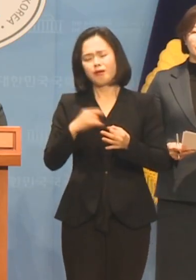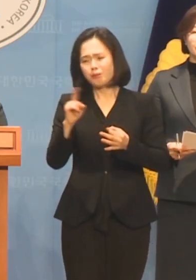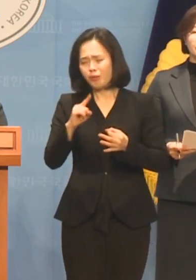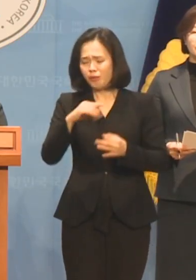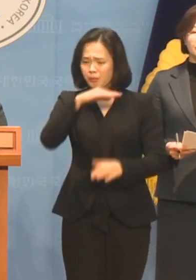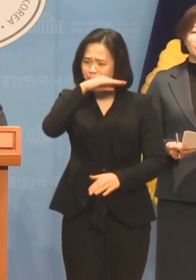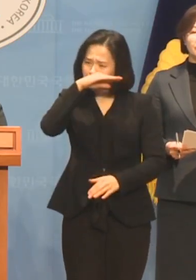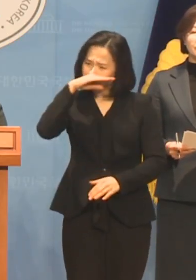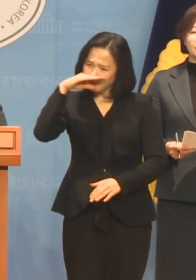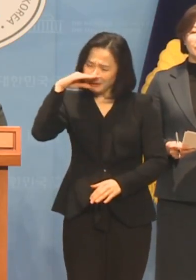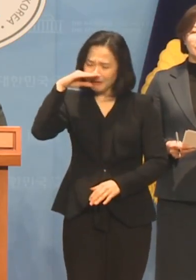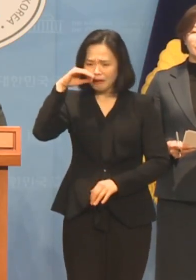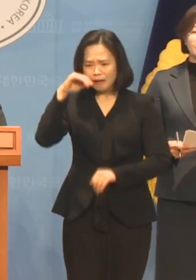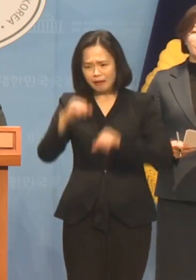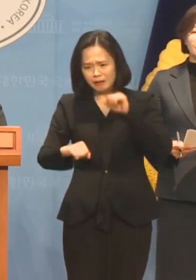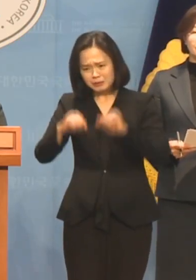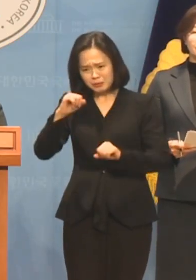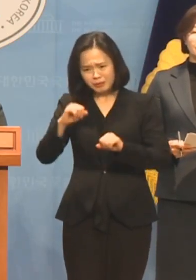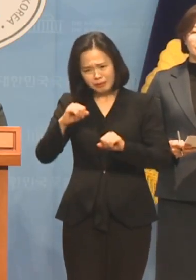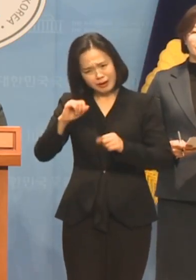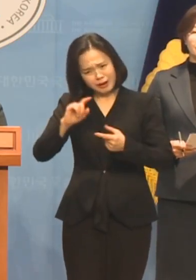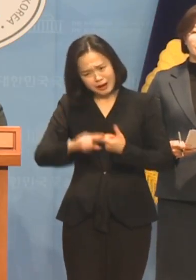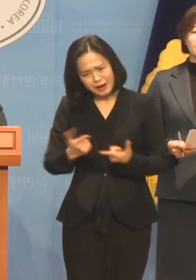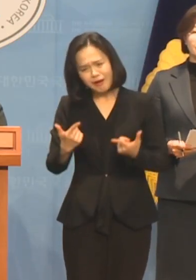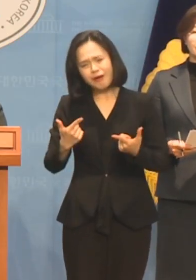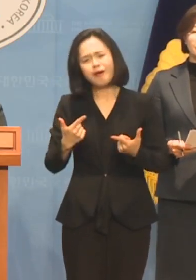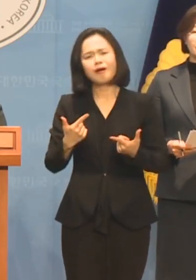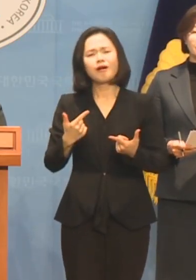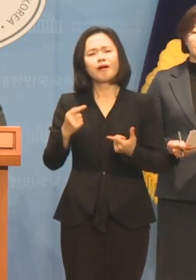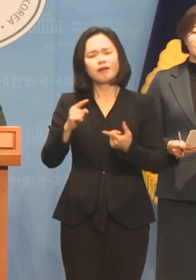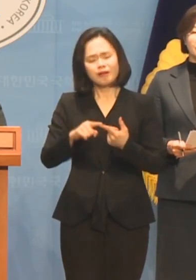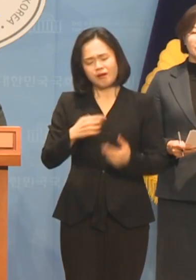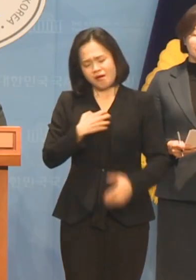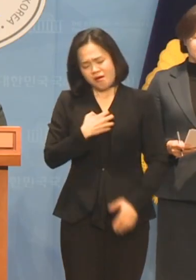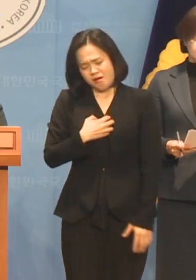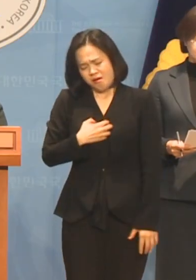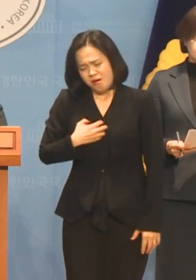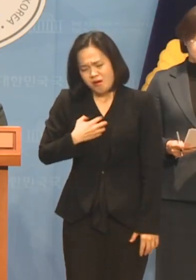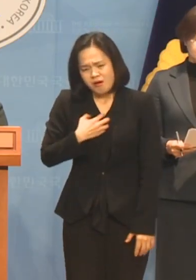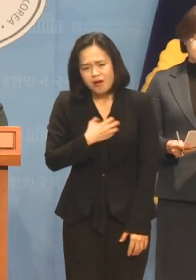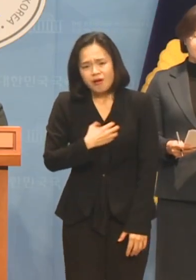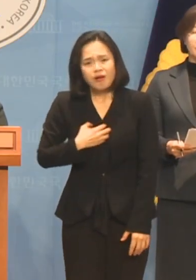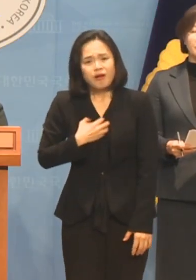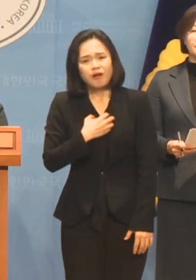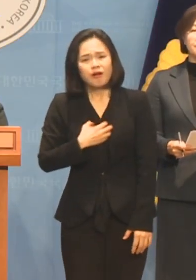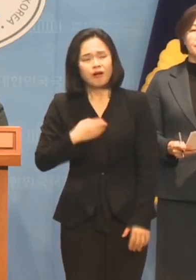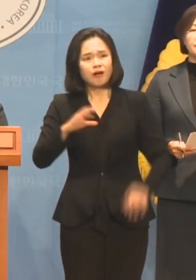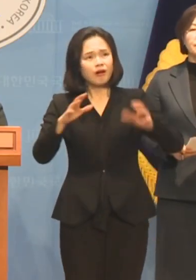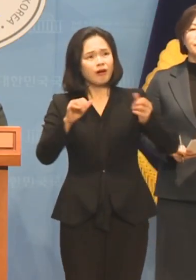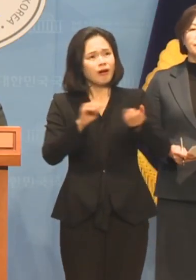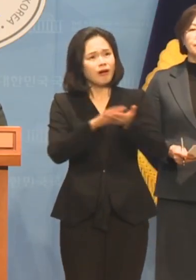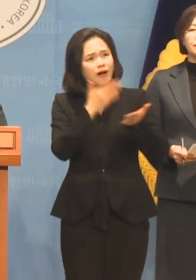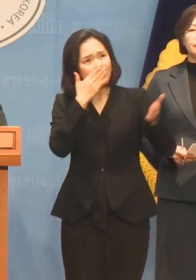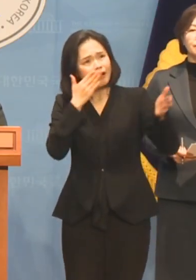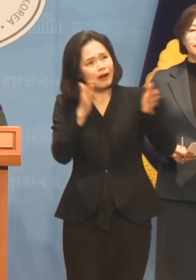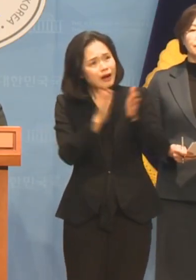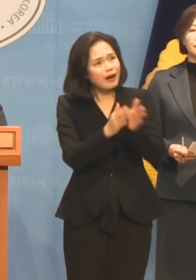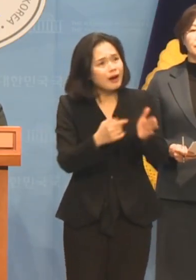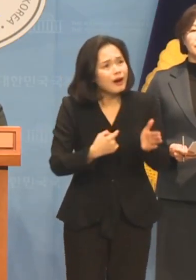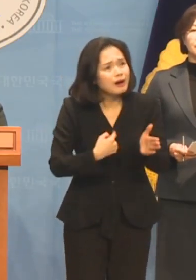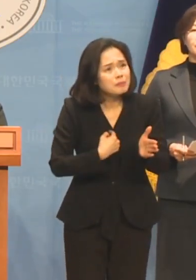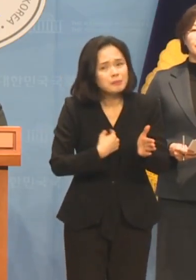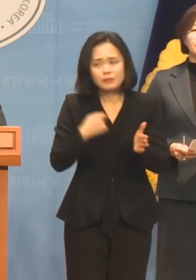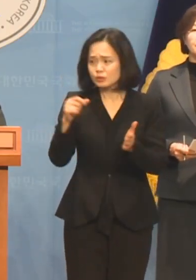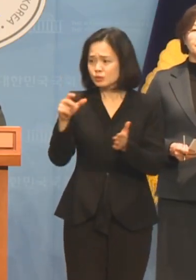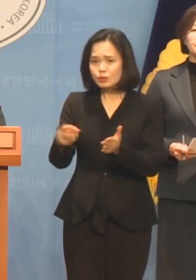고통은 자신의 도덕적 신념과 가치에 위반되는 사건에 가담하거나 이를 예방하지 못하거나 목격한